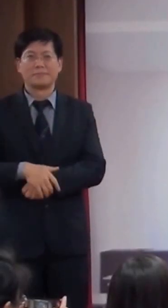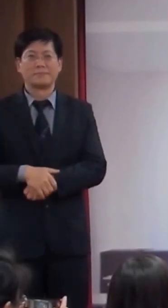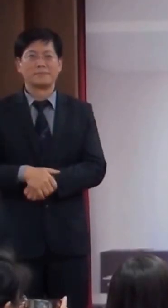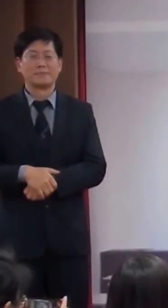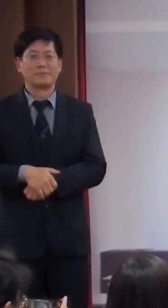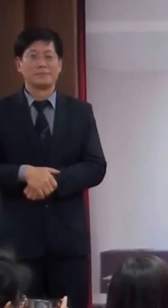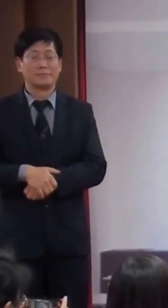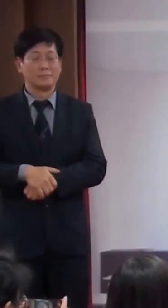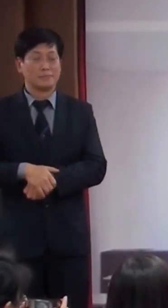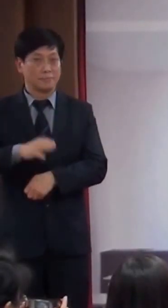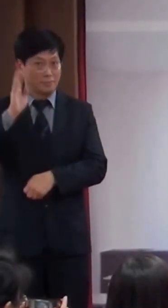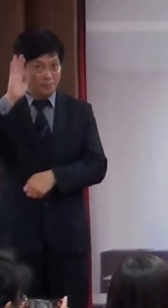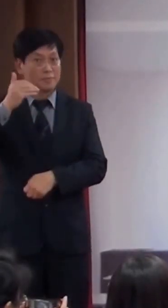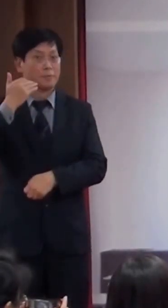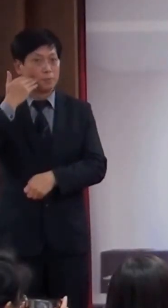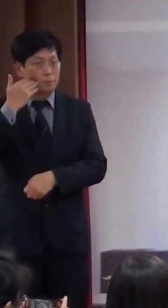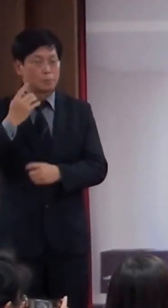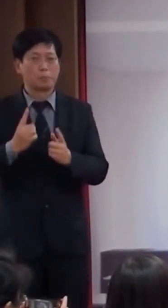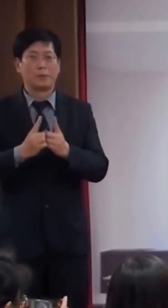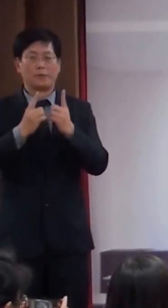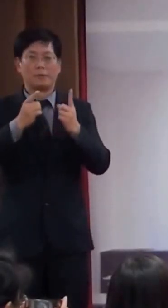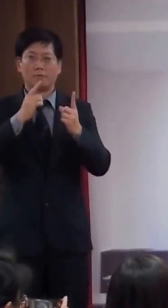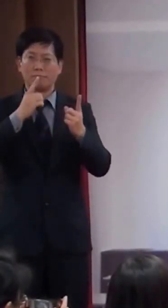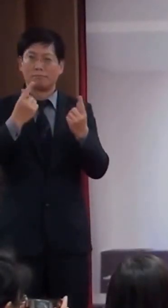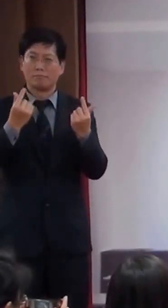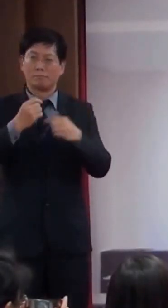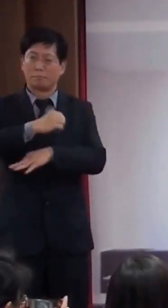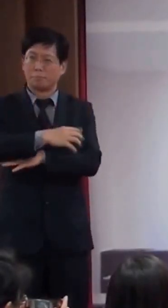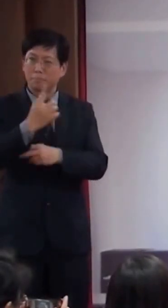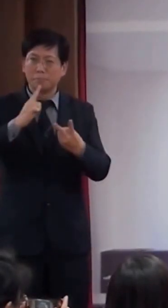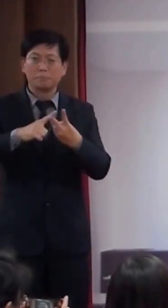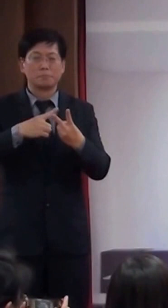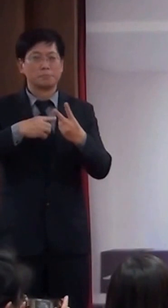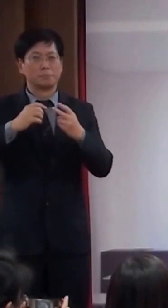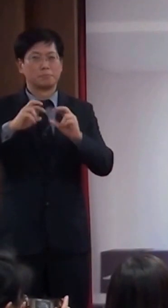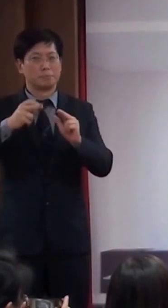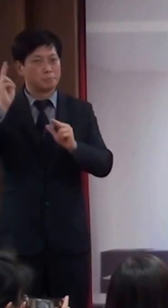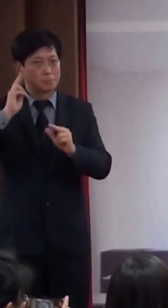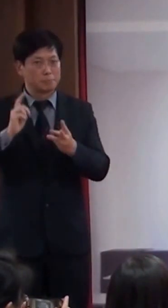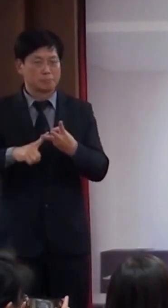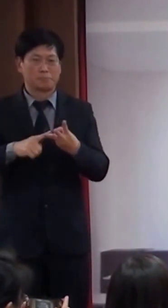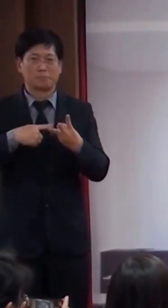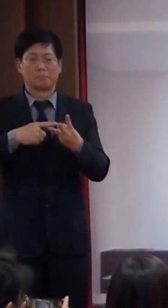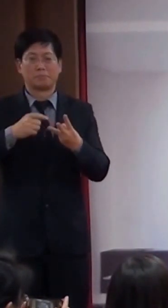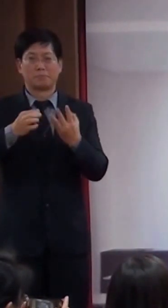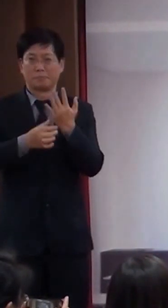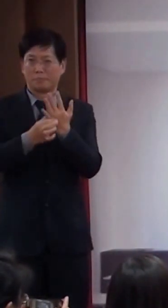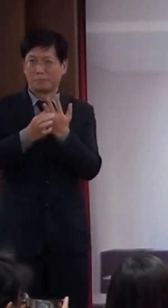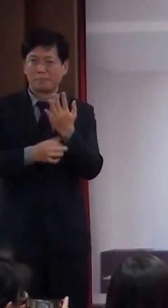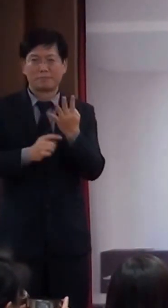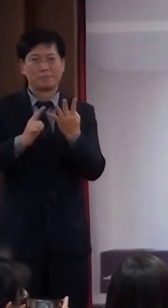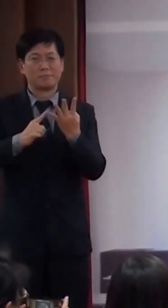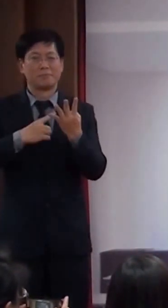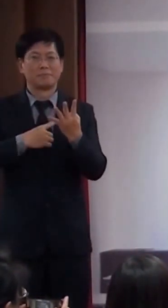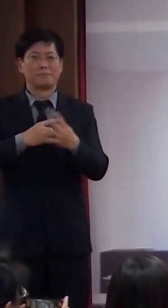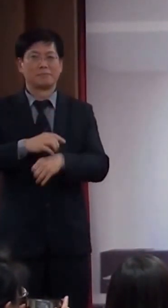以后呢在有关呢在报纸、广播、杂志、